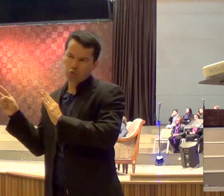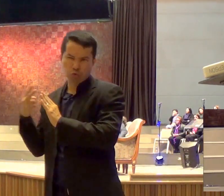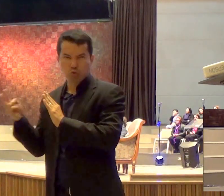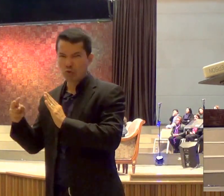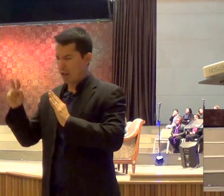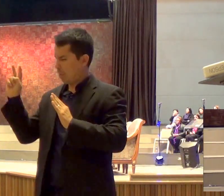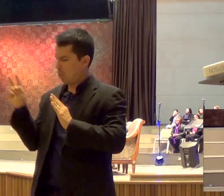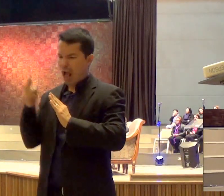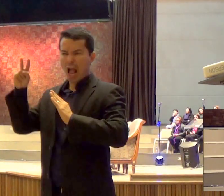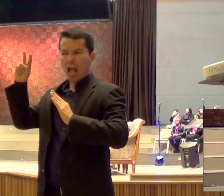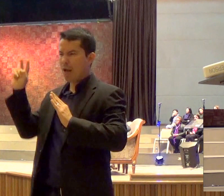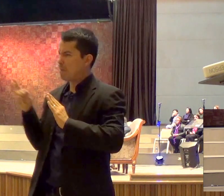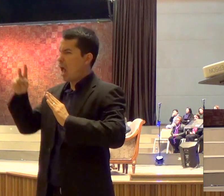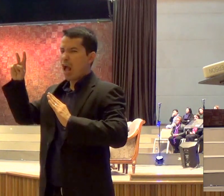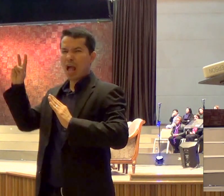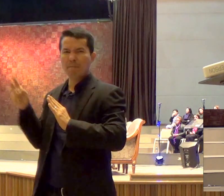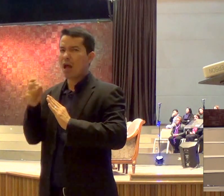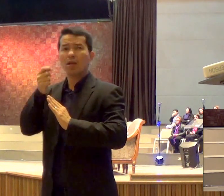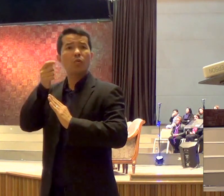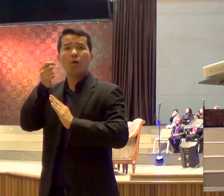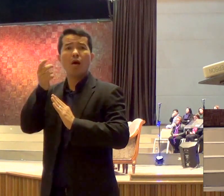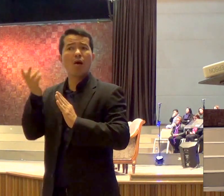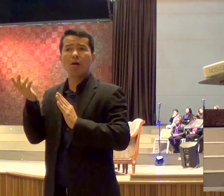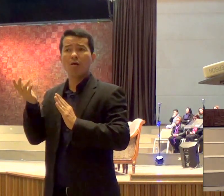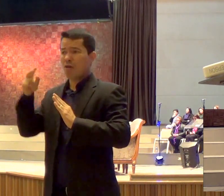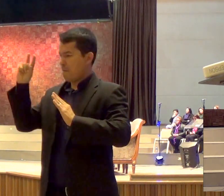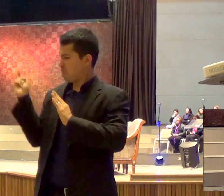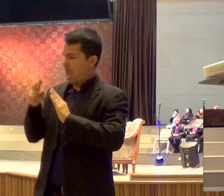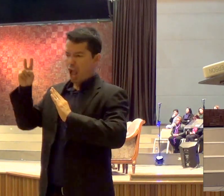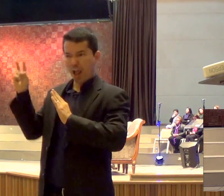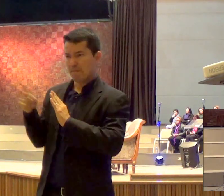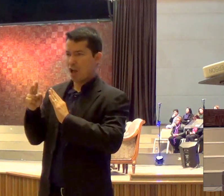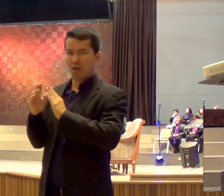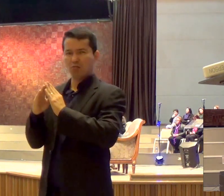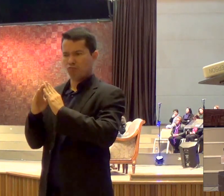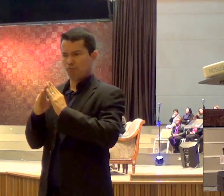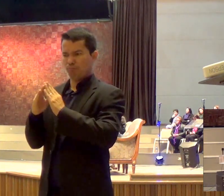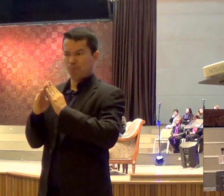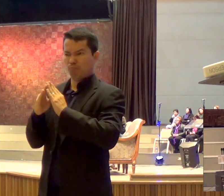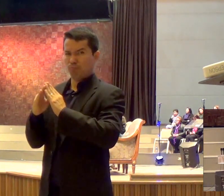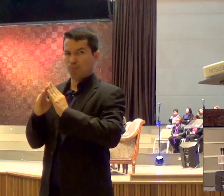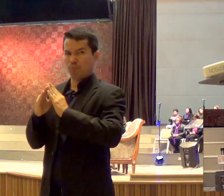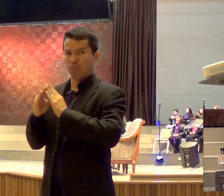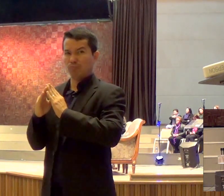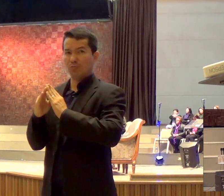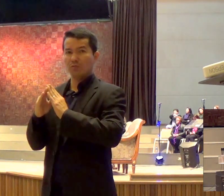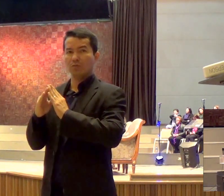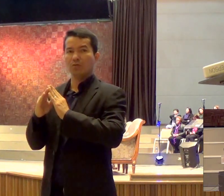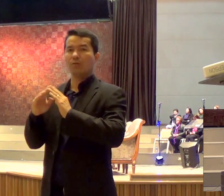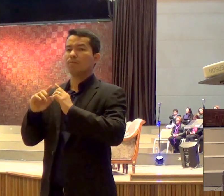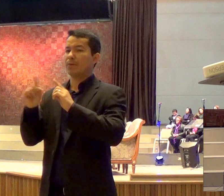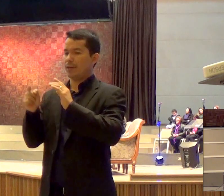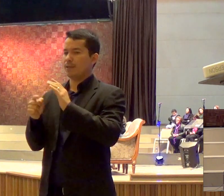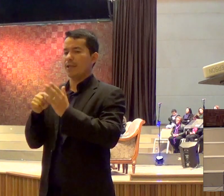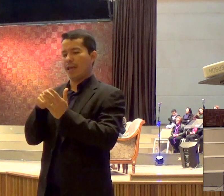o que deu para uma deu para outra a diferença está no alicerce